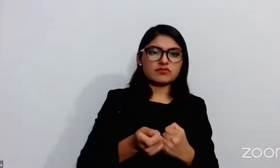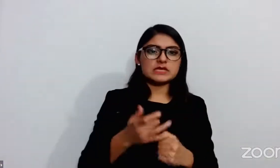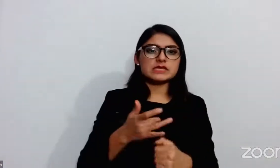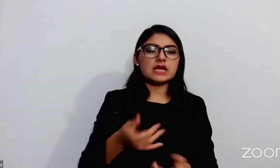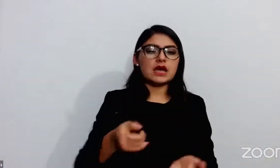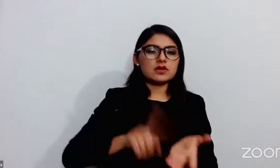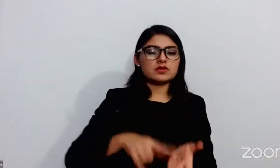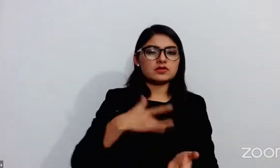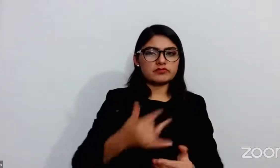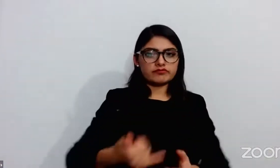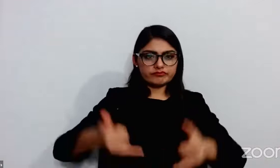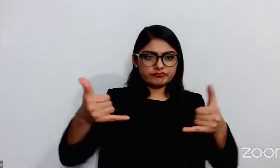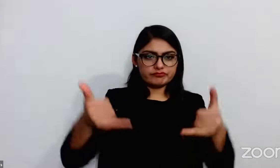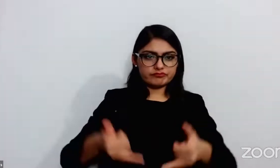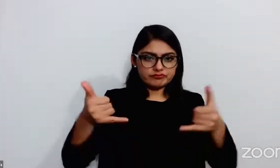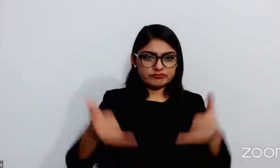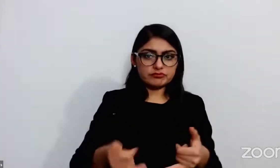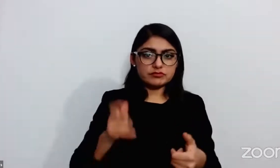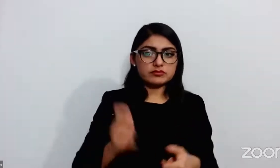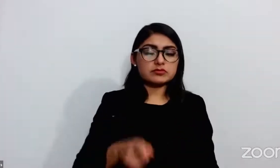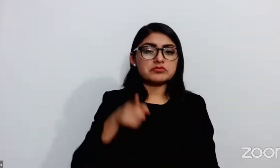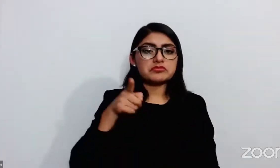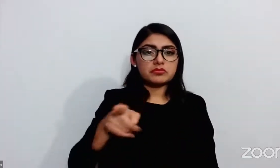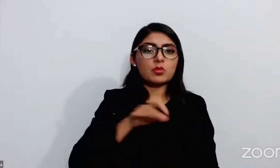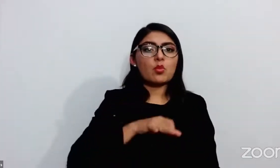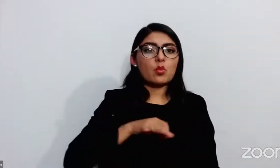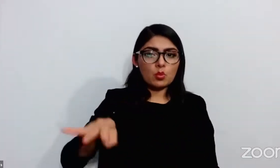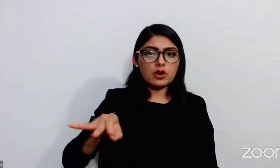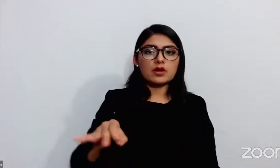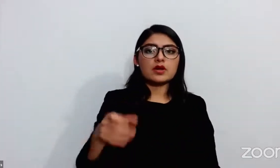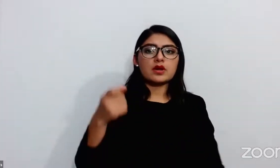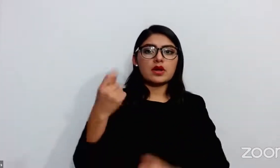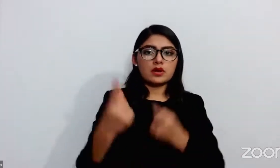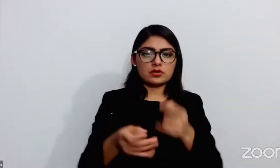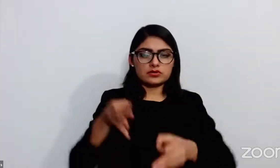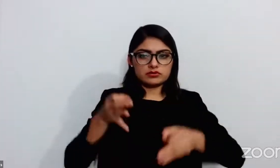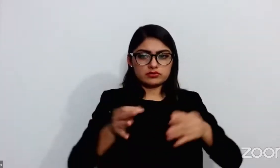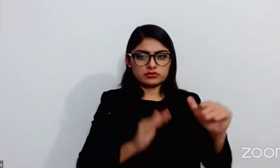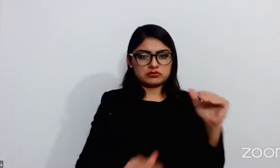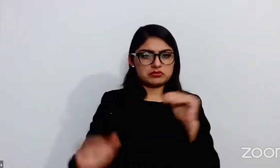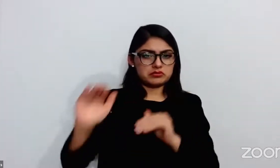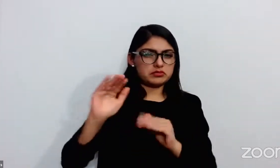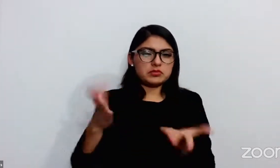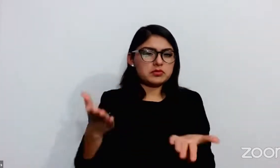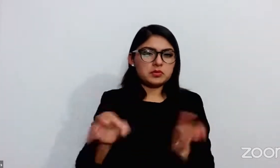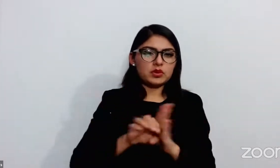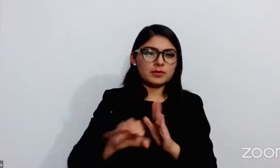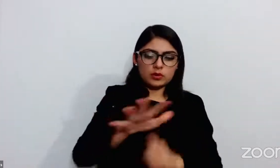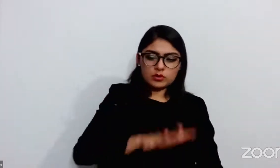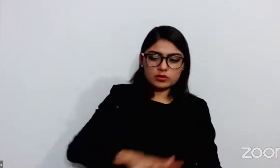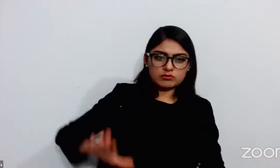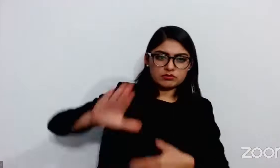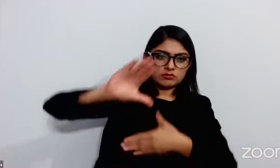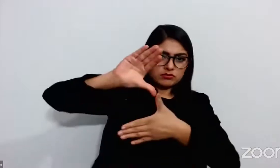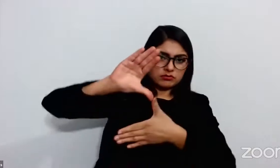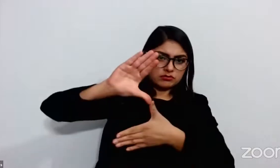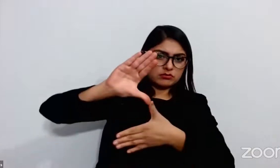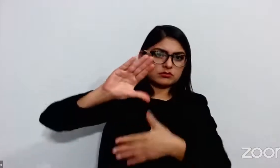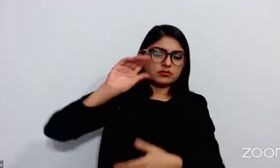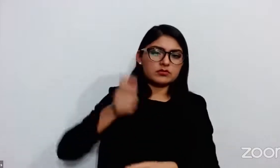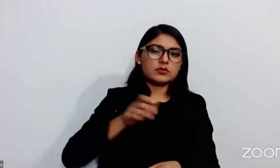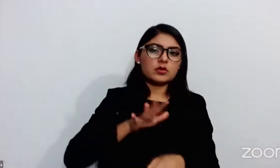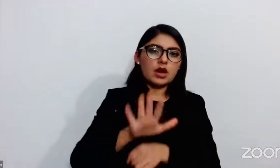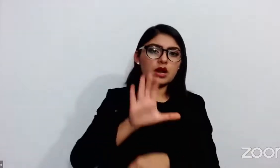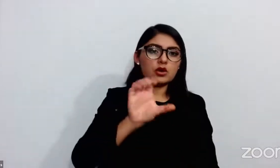papel que pueden llegar a jugar las Cortes Supranacionales. En el caso de la región, podríamos pensar en la Corte Interamericana de Derechos